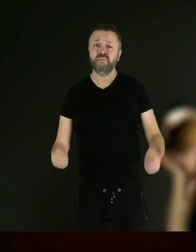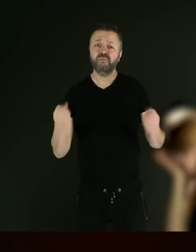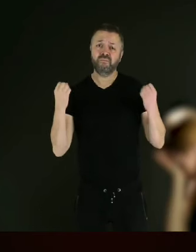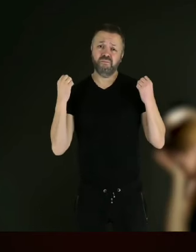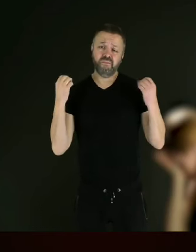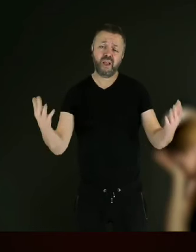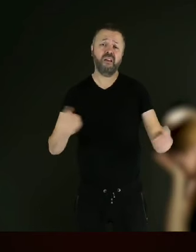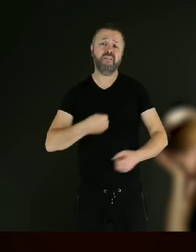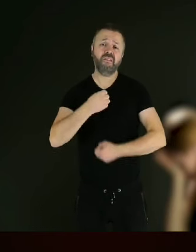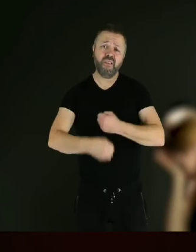Подпишись